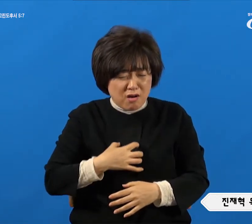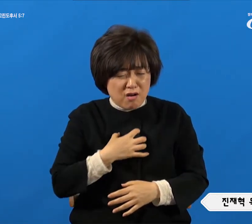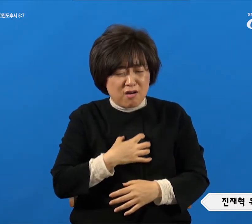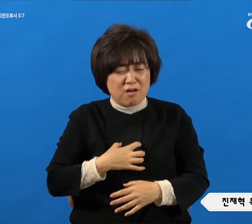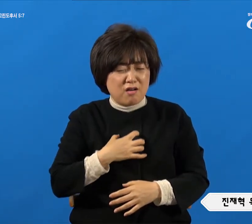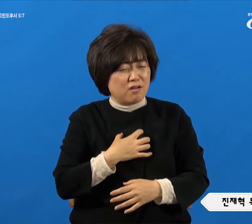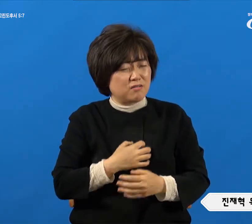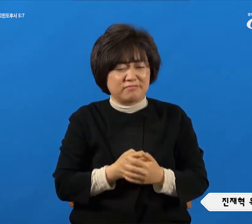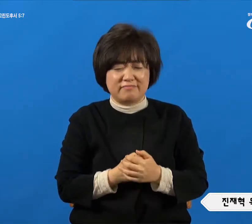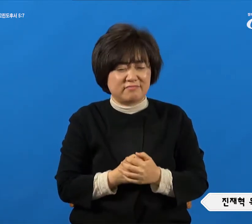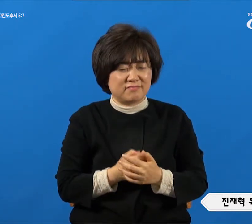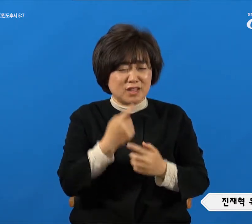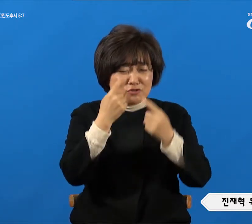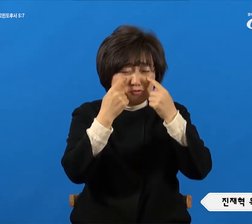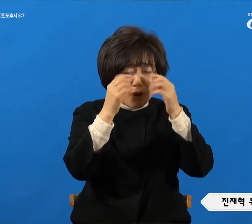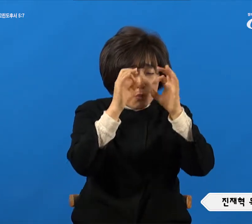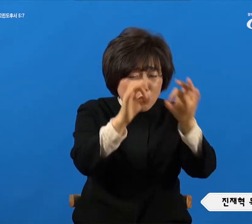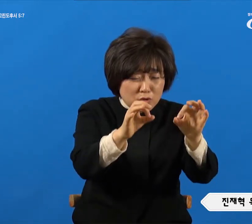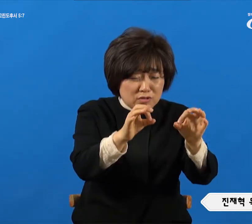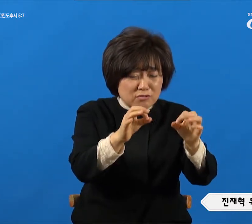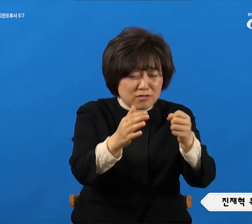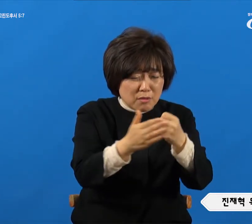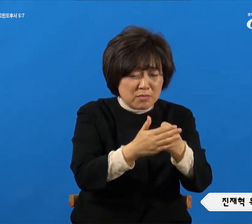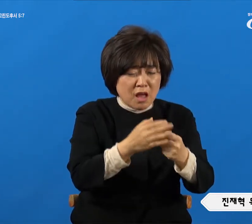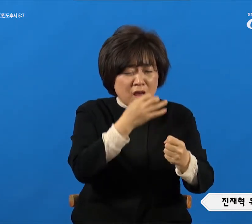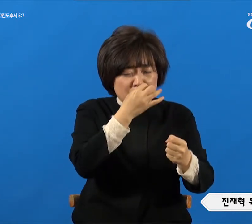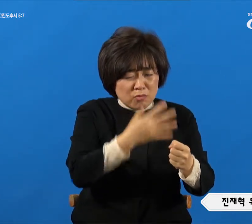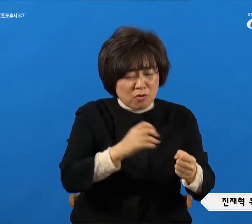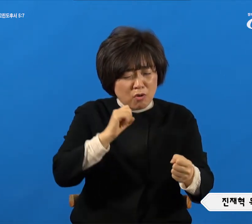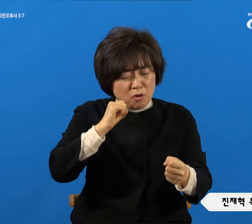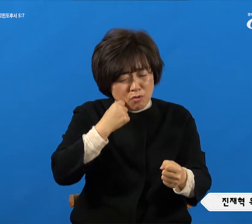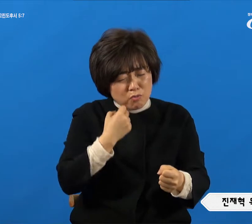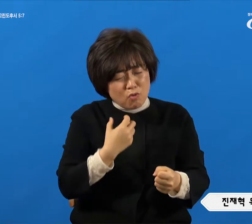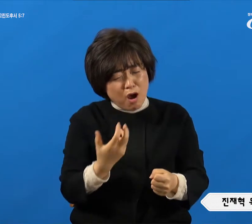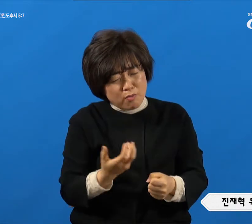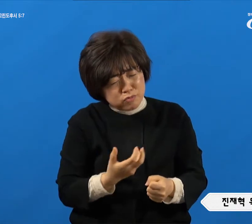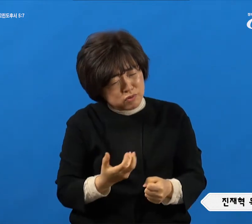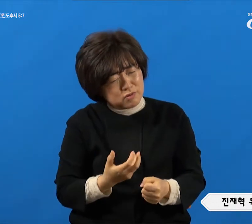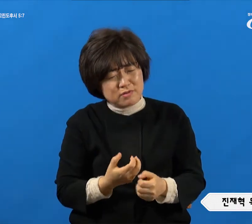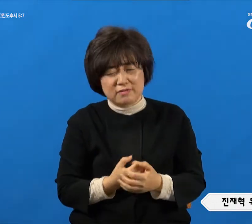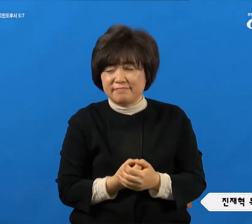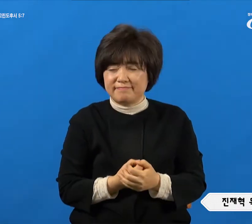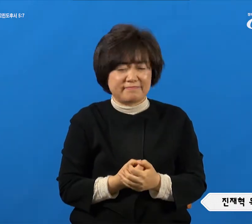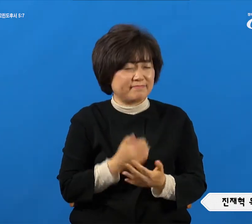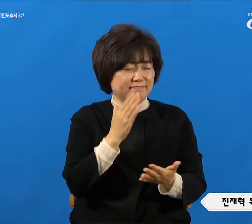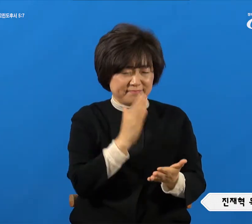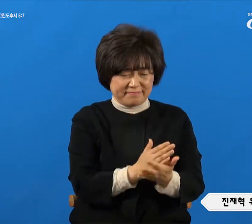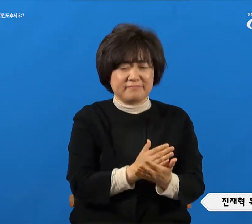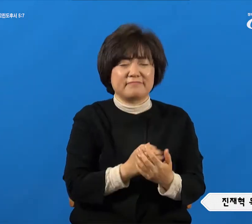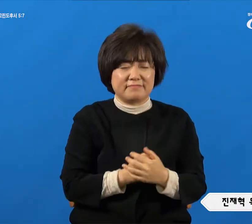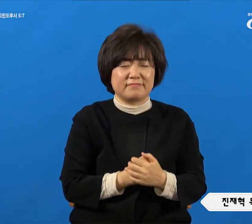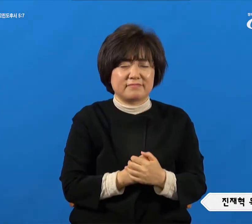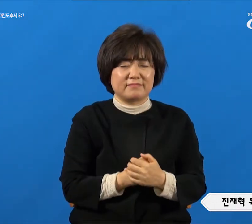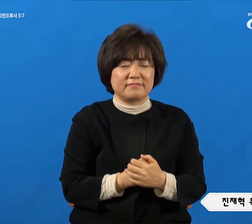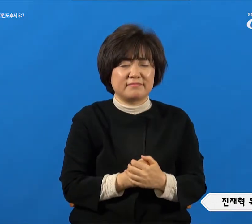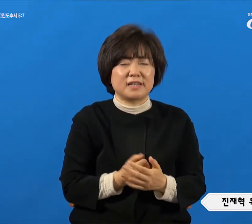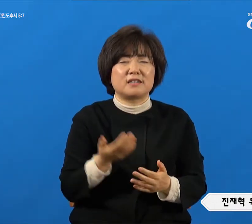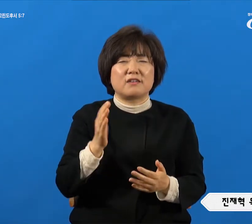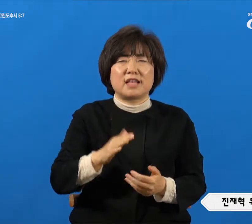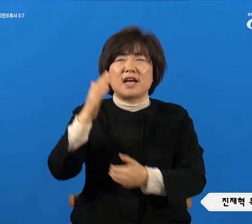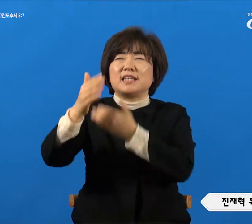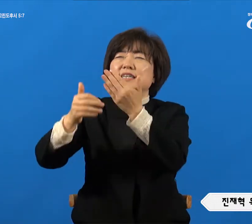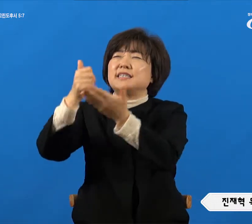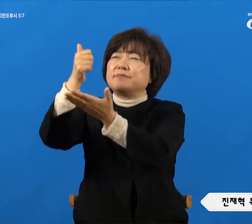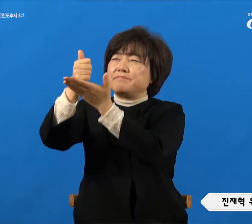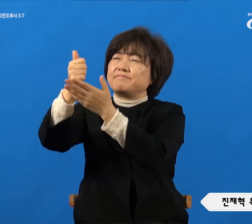염려하고 눈에 보이는 것 때문에 힘들고 어렵고 아프고 하나님, 그러나 믿음은 바라는